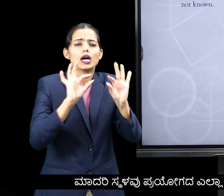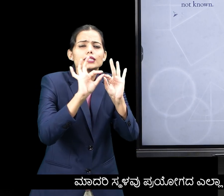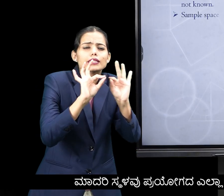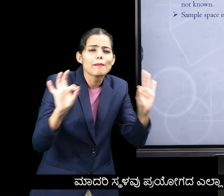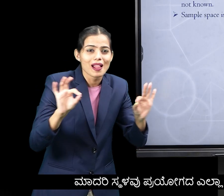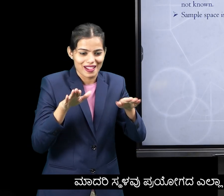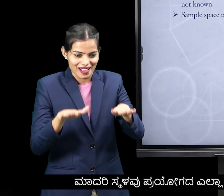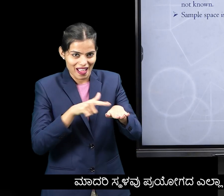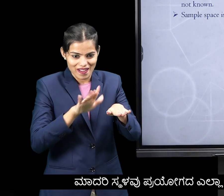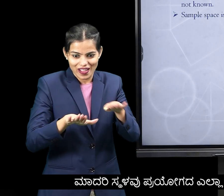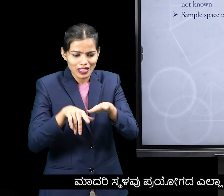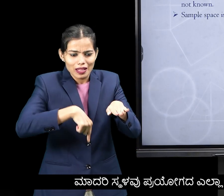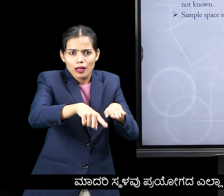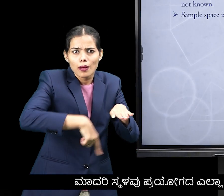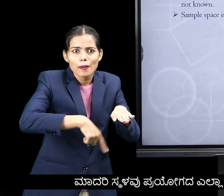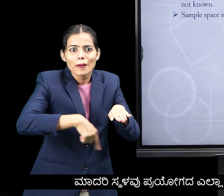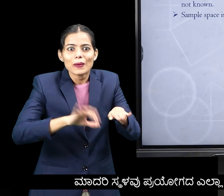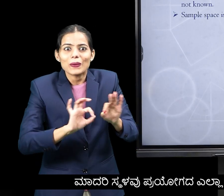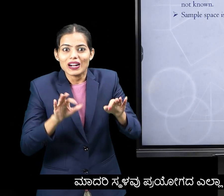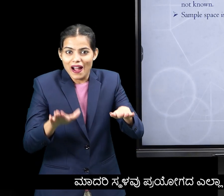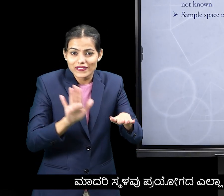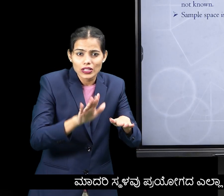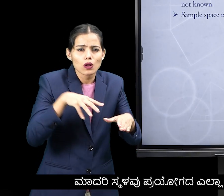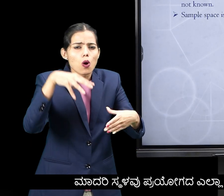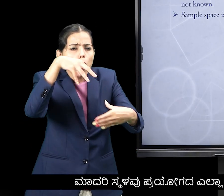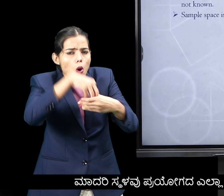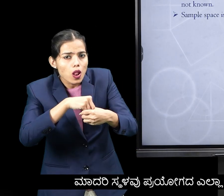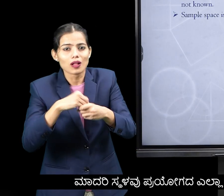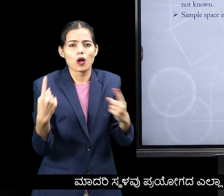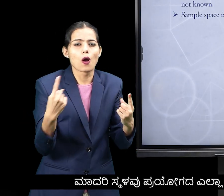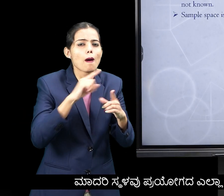ಮಾದರಿ ಸ್ಥಳವು ಪ್ರಯೋಗದ ಎಲ್ಲಾ ಸಂಭವನೀಯ ಫಲಿತಾಂಶಗಳ ಗುಂಪಾಗಿದೆ.